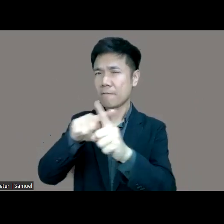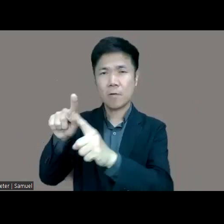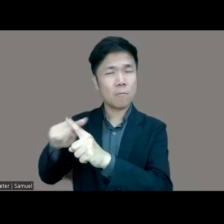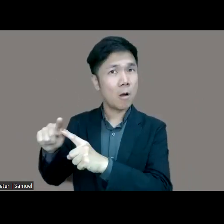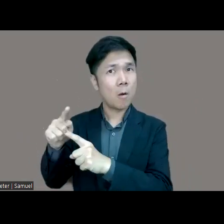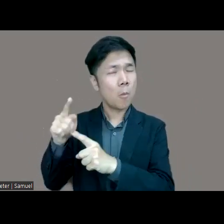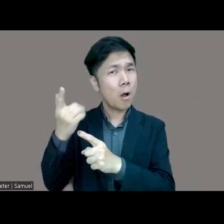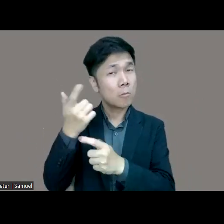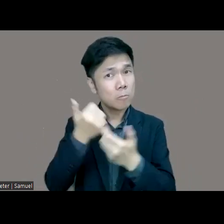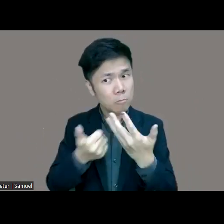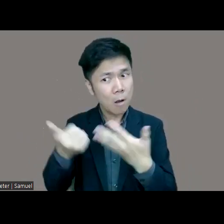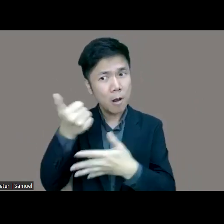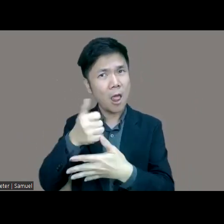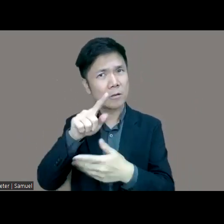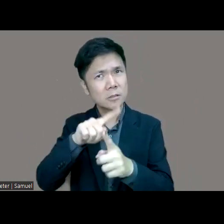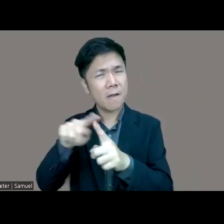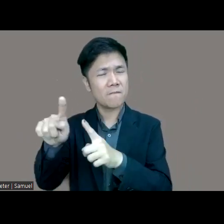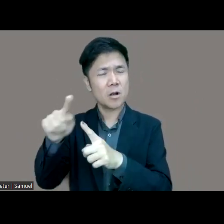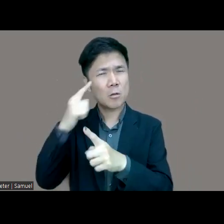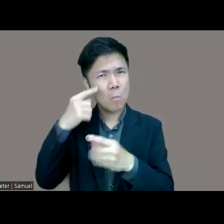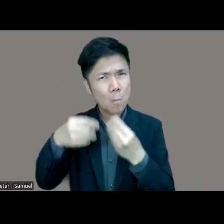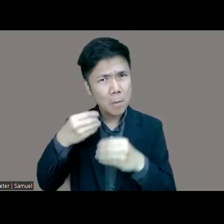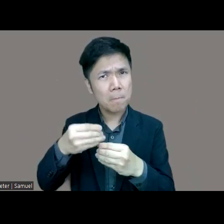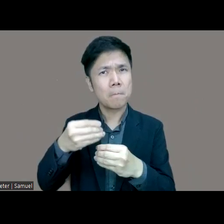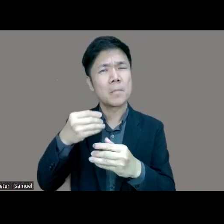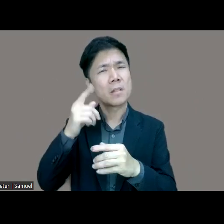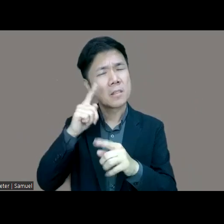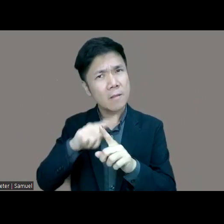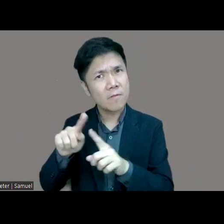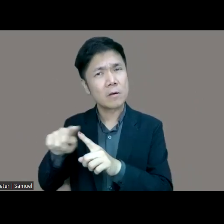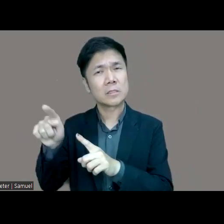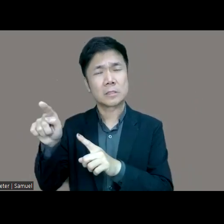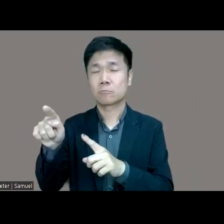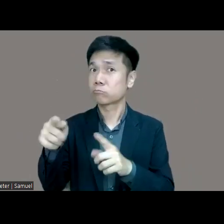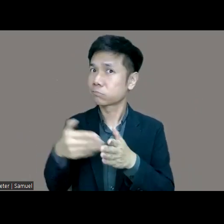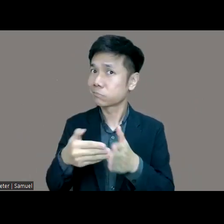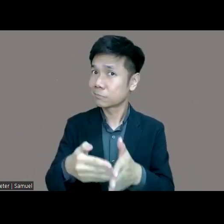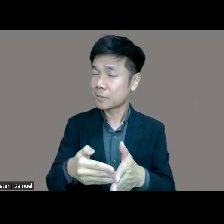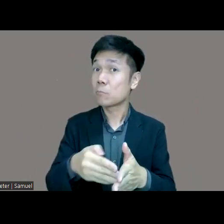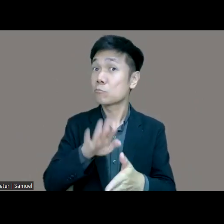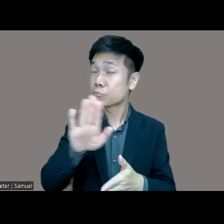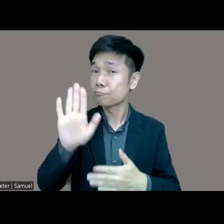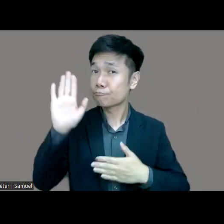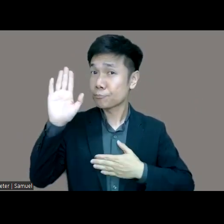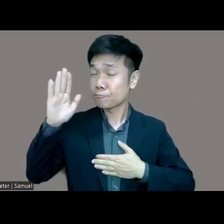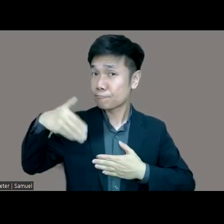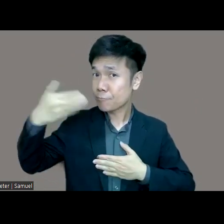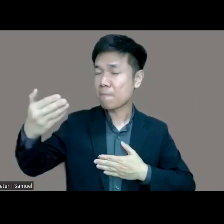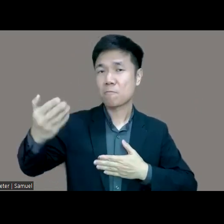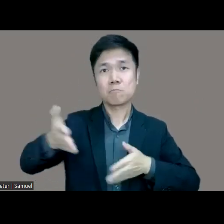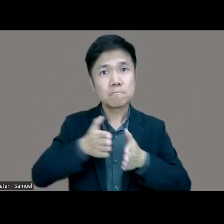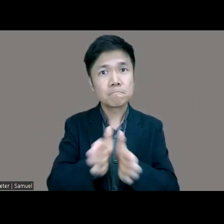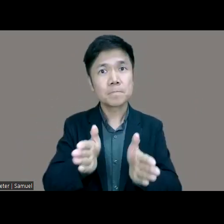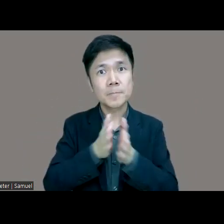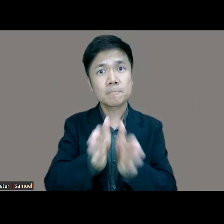important pour prioriser beaucoup de choses qui ont été partagées, beaucoup de défis qui ont été partagés. Longtemps,